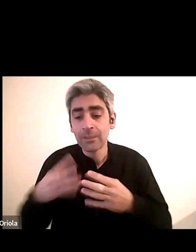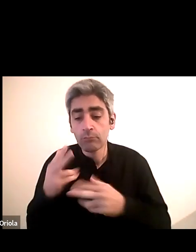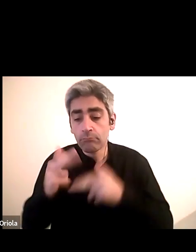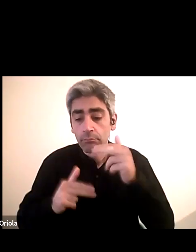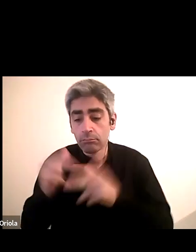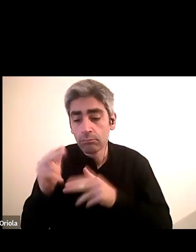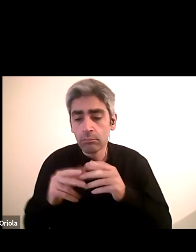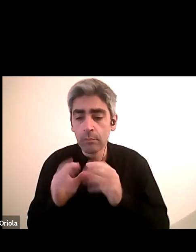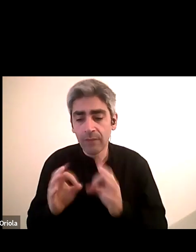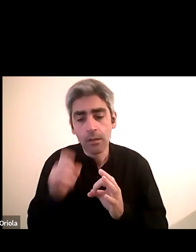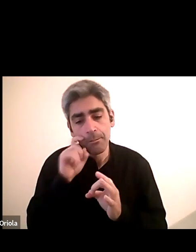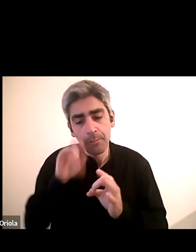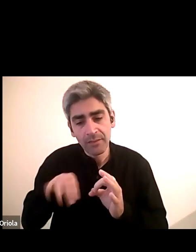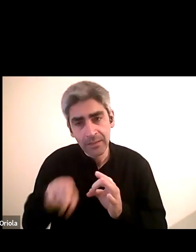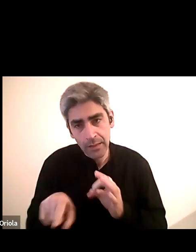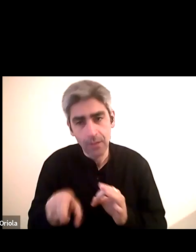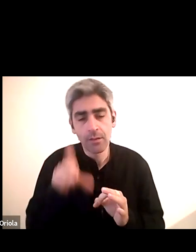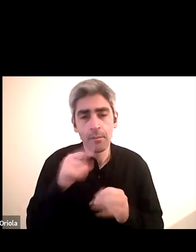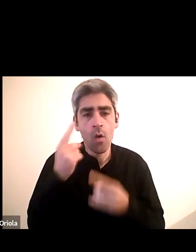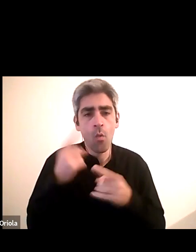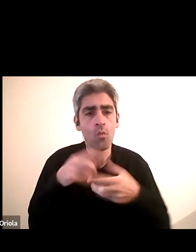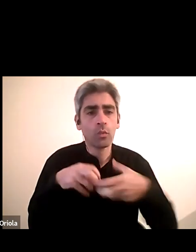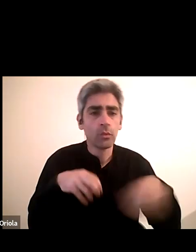tentar deslocar algumas coisas para